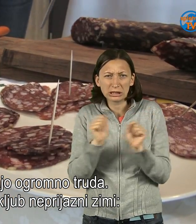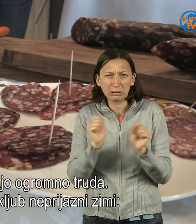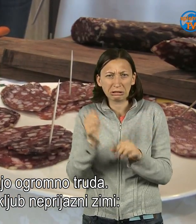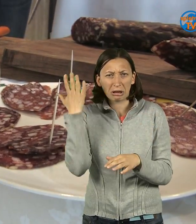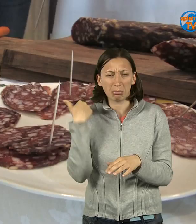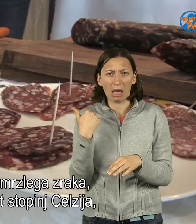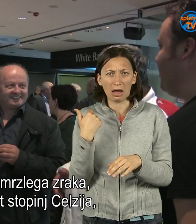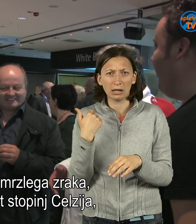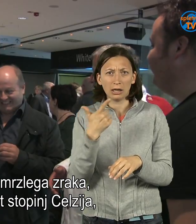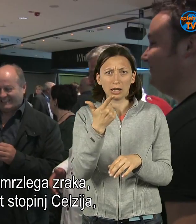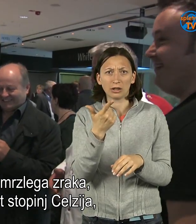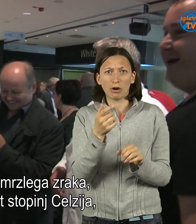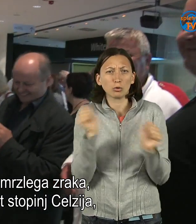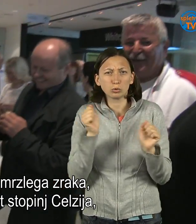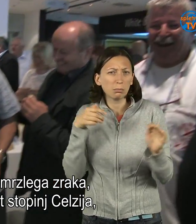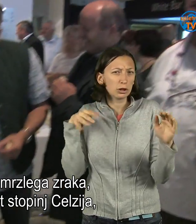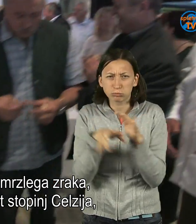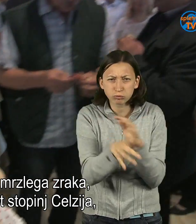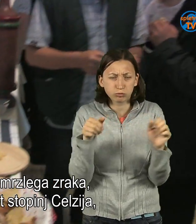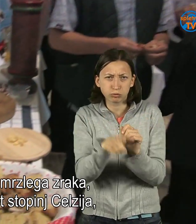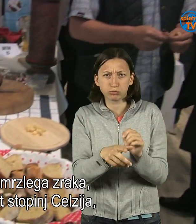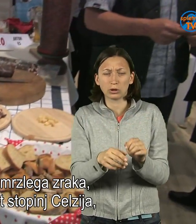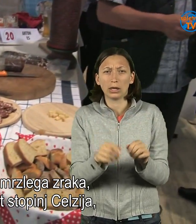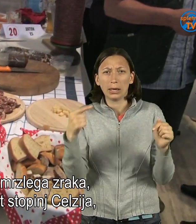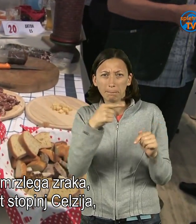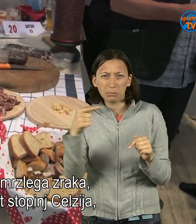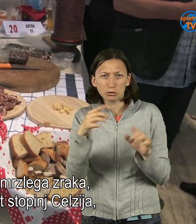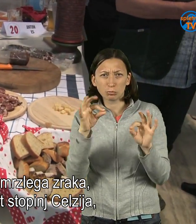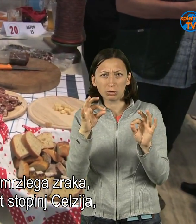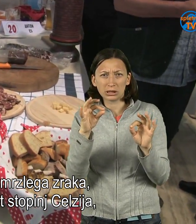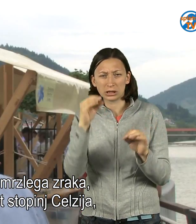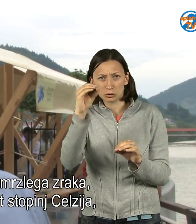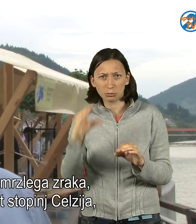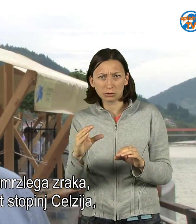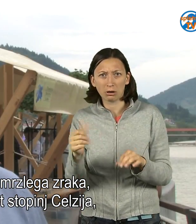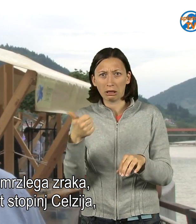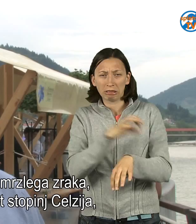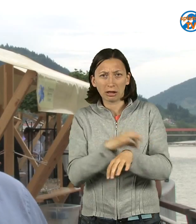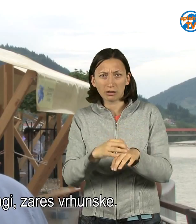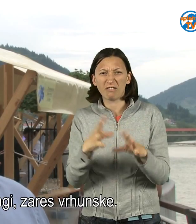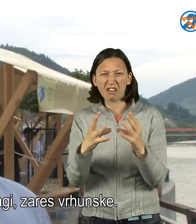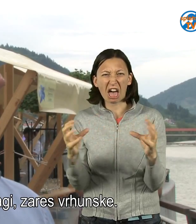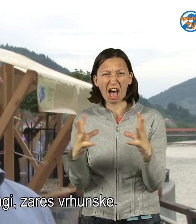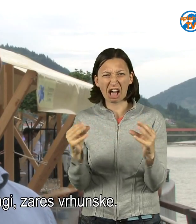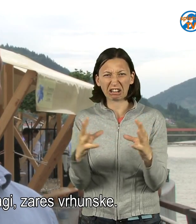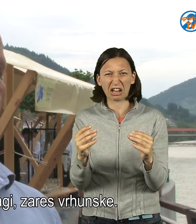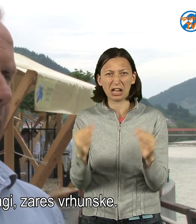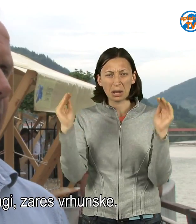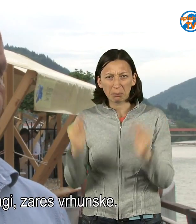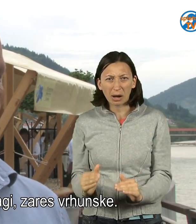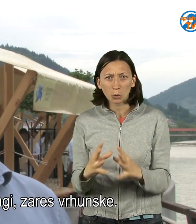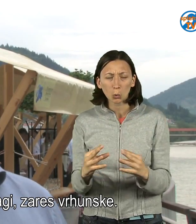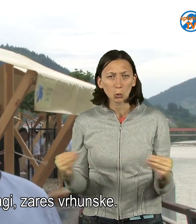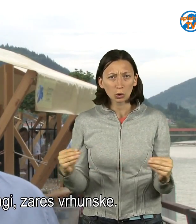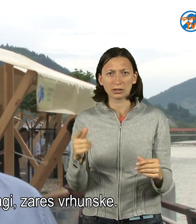zimi, ko je bila, 2 vdora mrzlega zraka so bila, minus pod 10, ko je bilo po cel teden, vlaga izredno